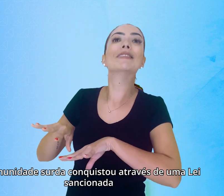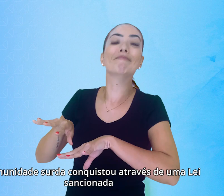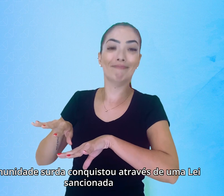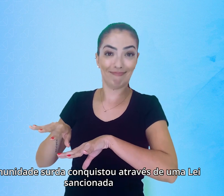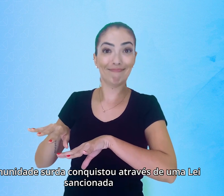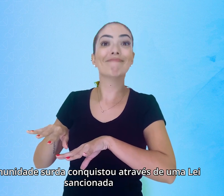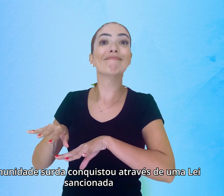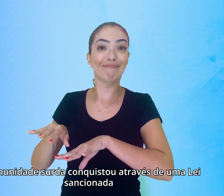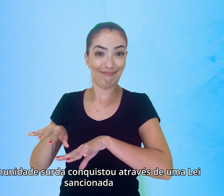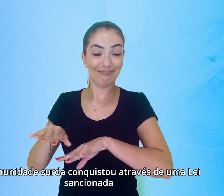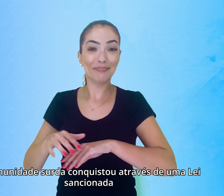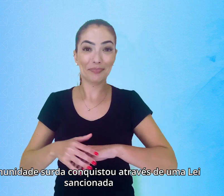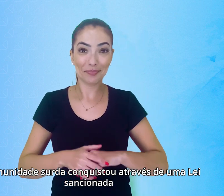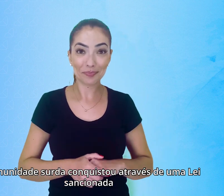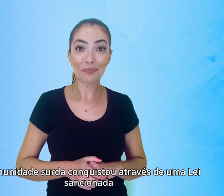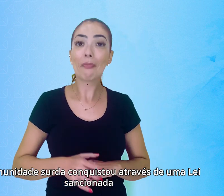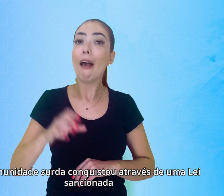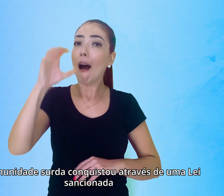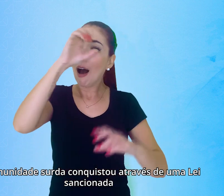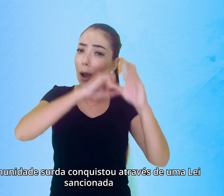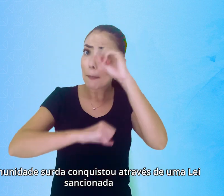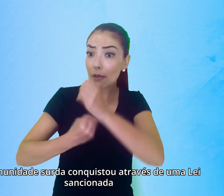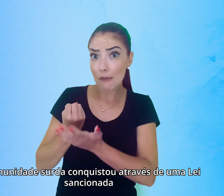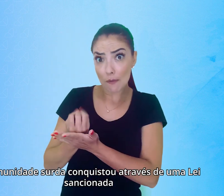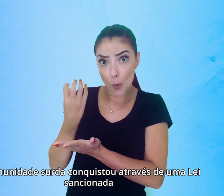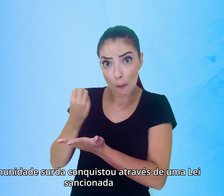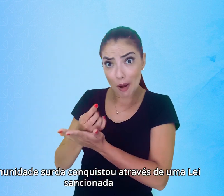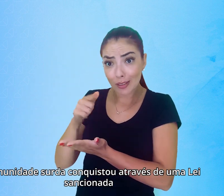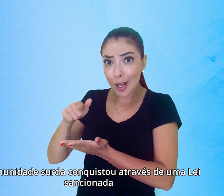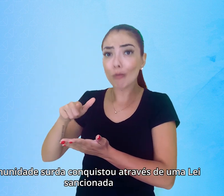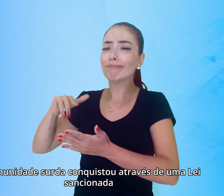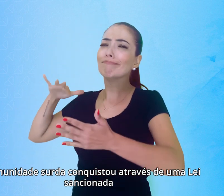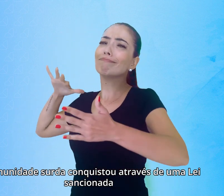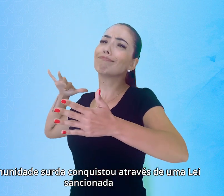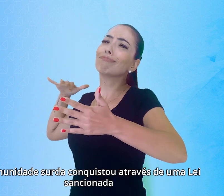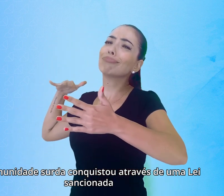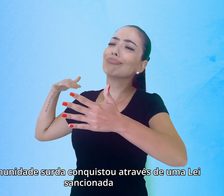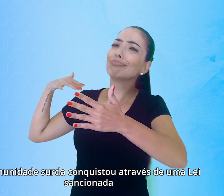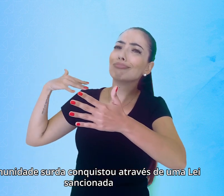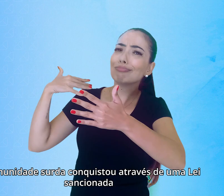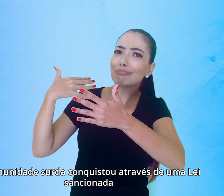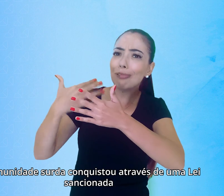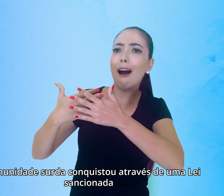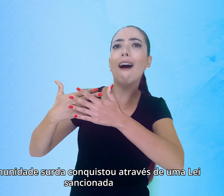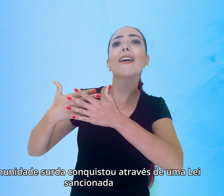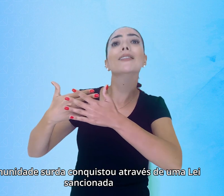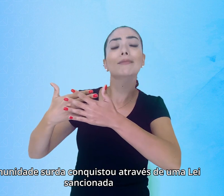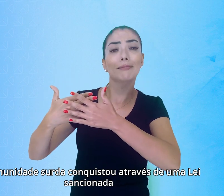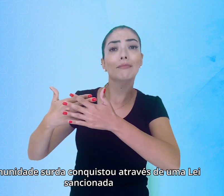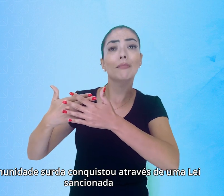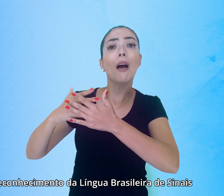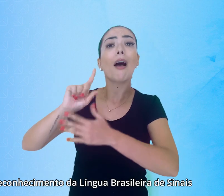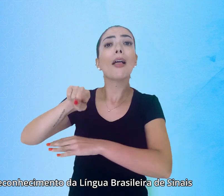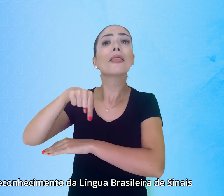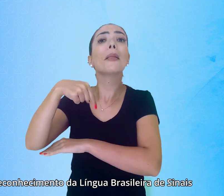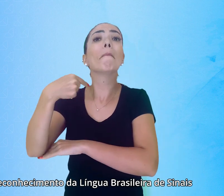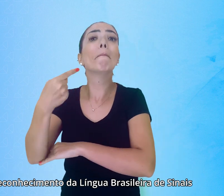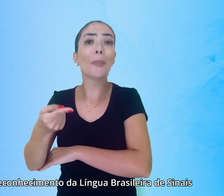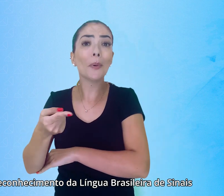A comunidade surda conquistou, através de uma lei sancionada, o reconhecimento